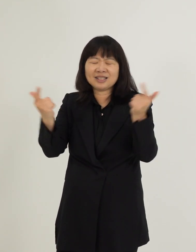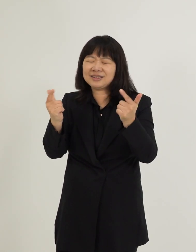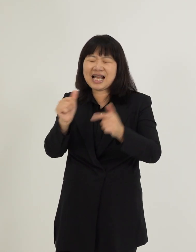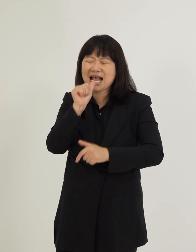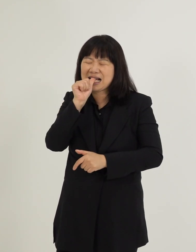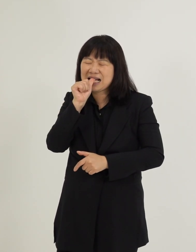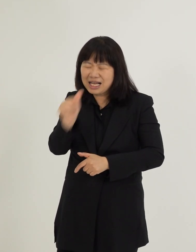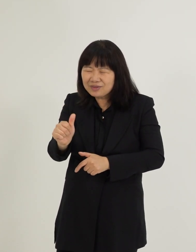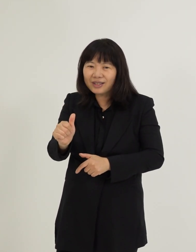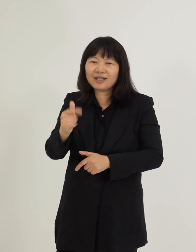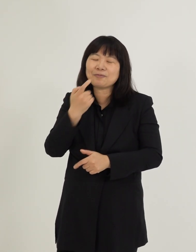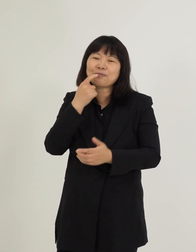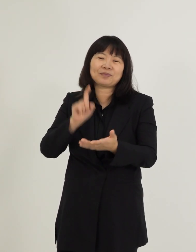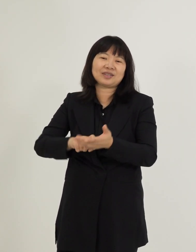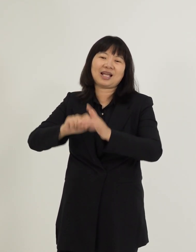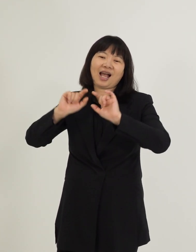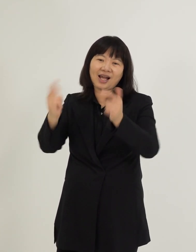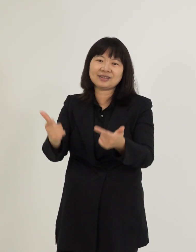않다는 얘기예요.